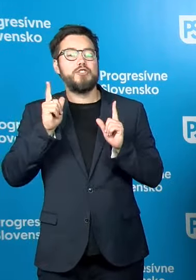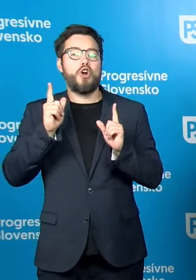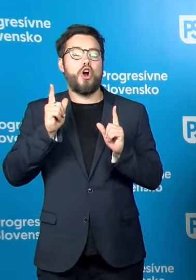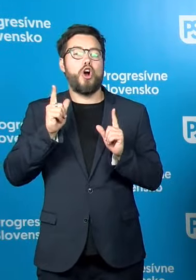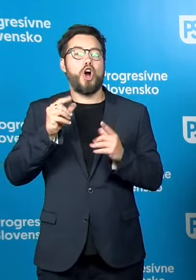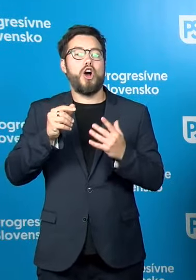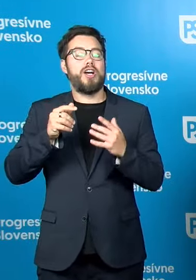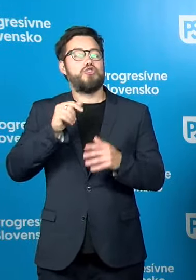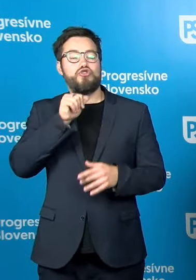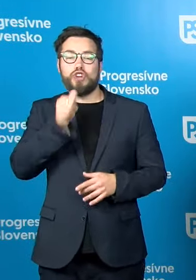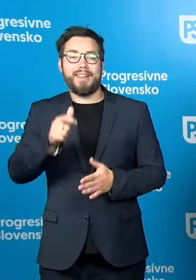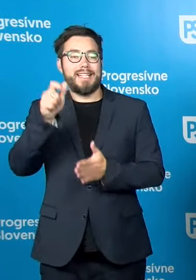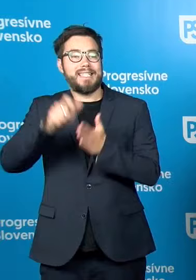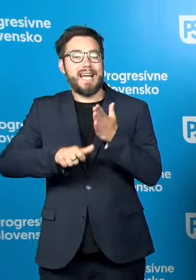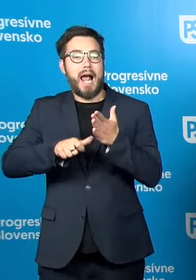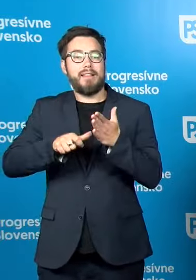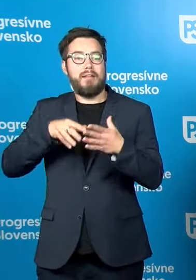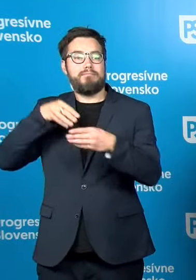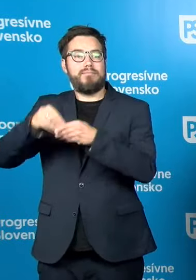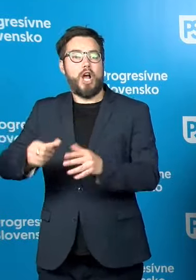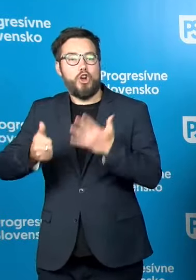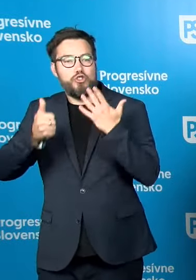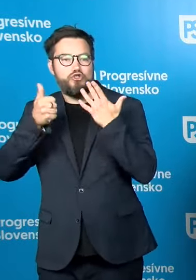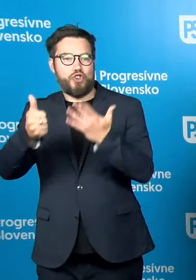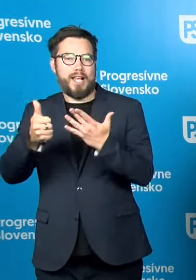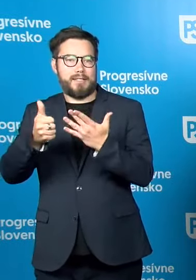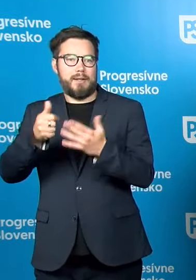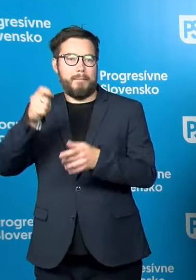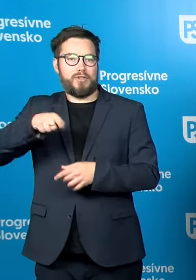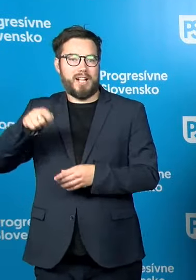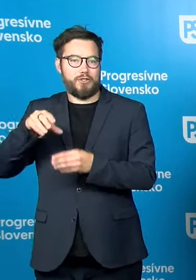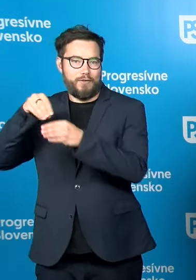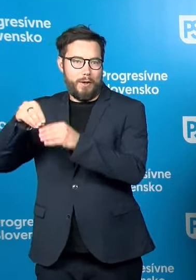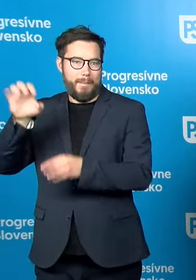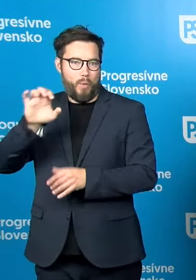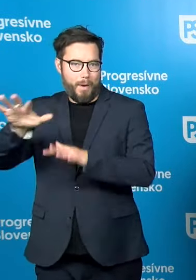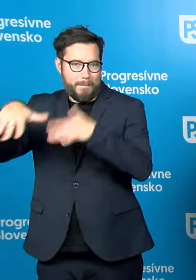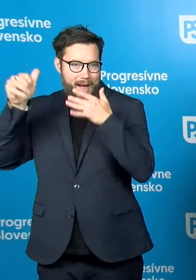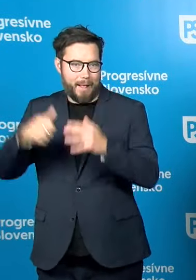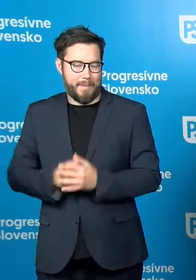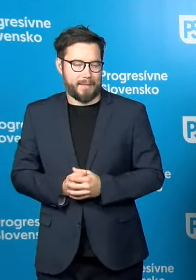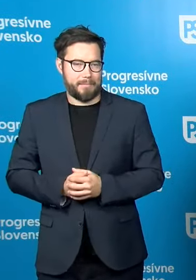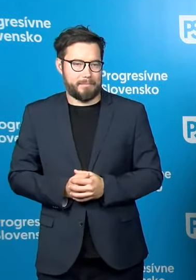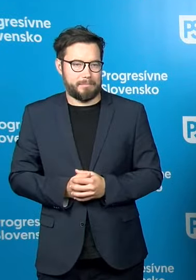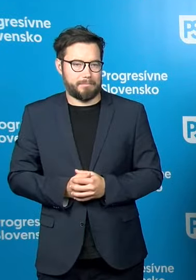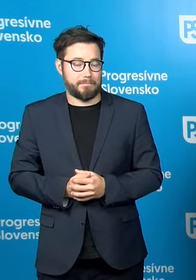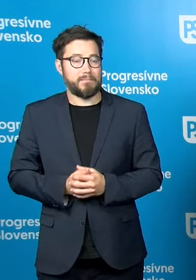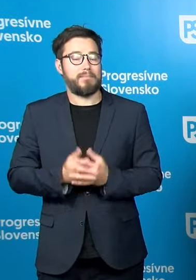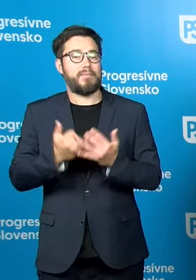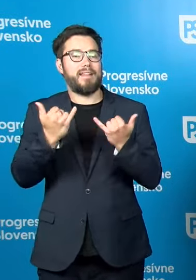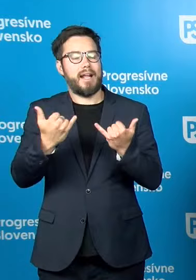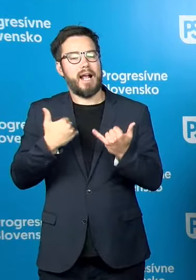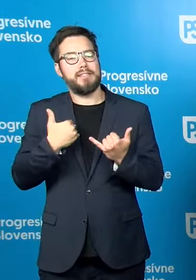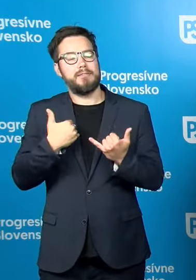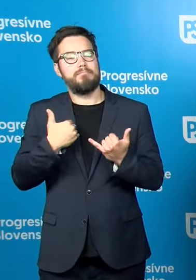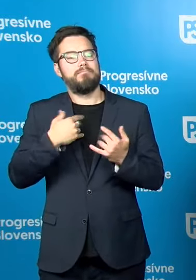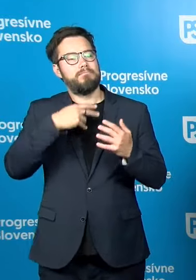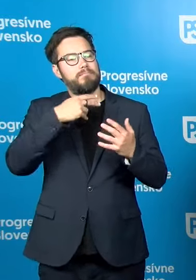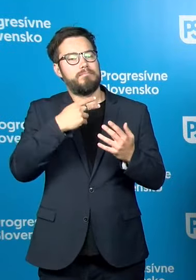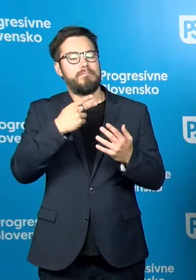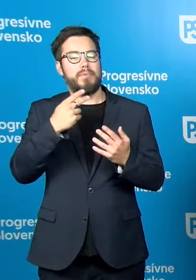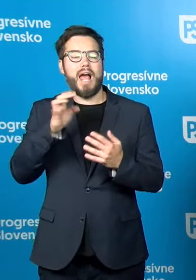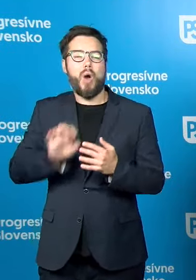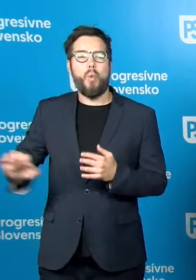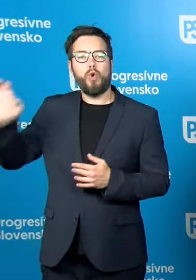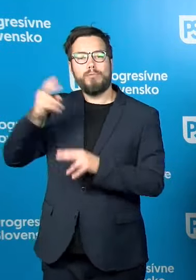mandátov v Európskom parlamente. A dovolte mi aj povedať, keď sa človek porozhliadne po tých výsledkoch v iných